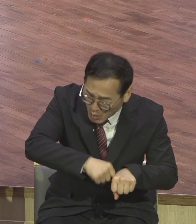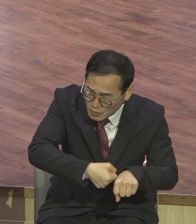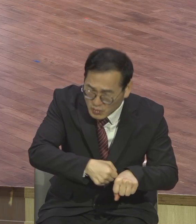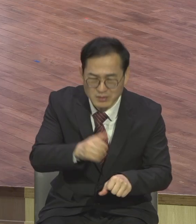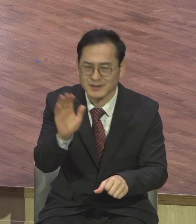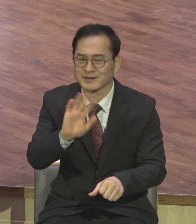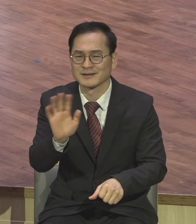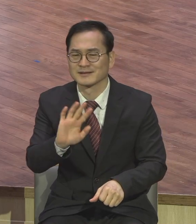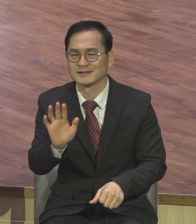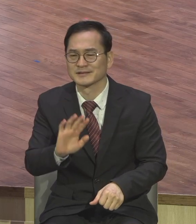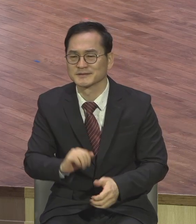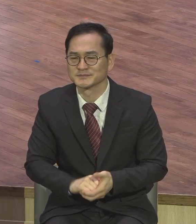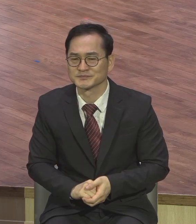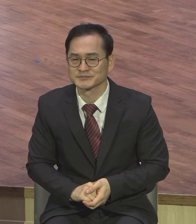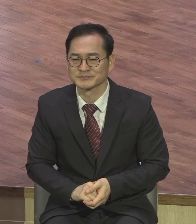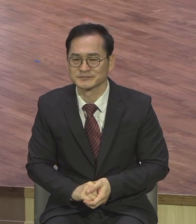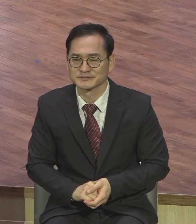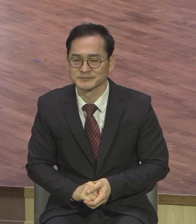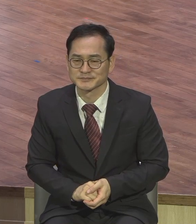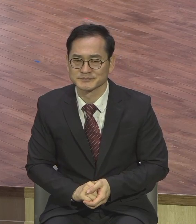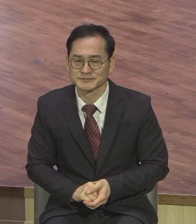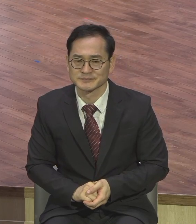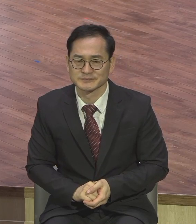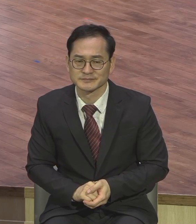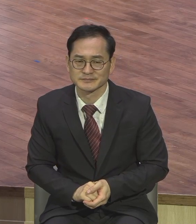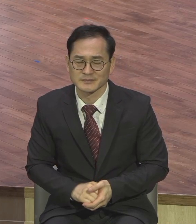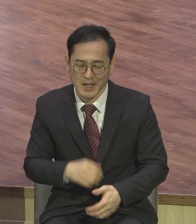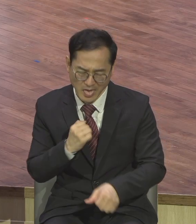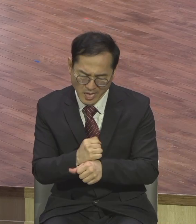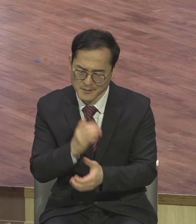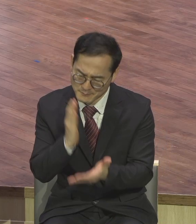오직 사랑으로 서로 종노릇 하라.